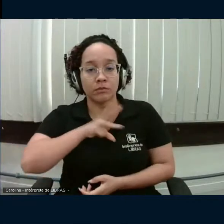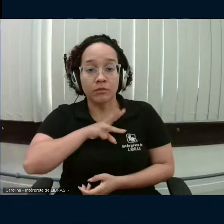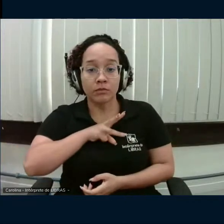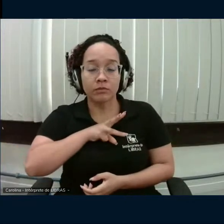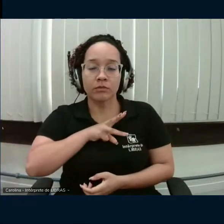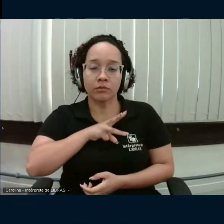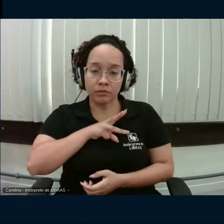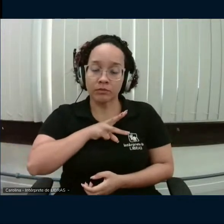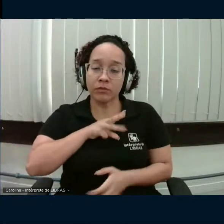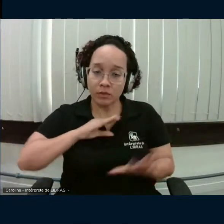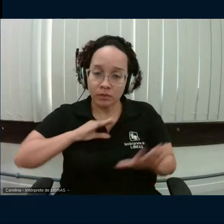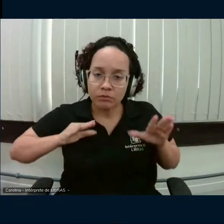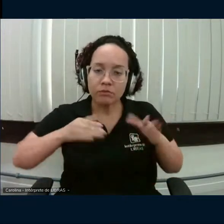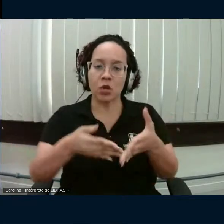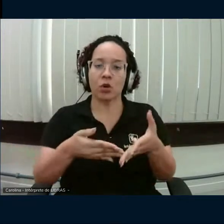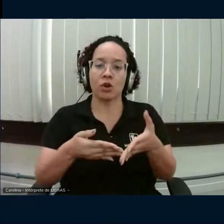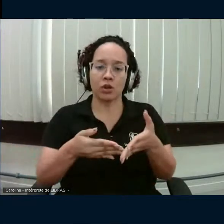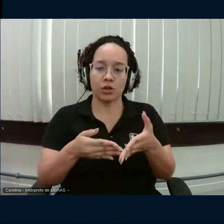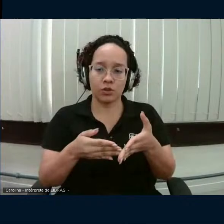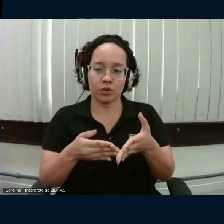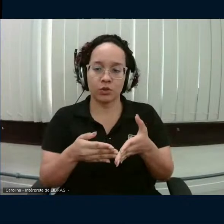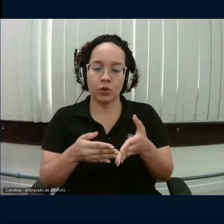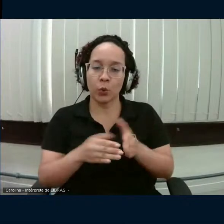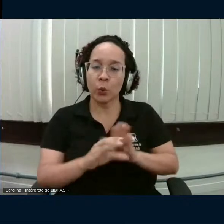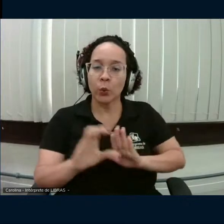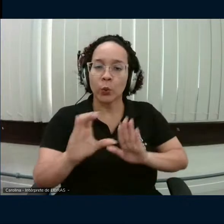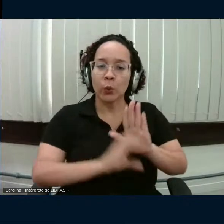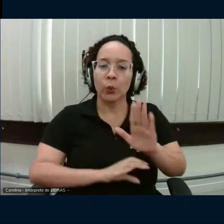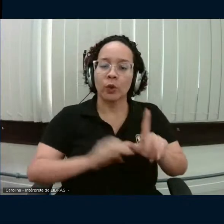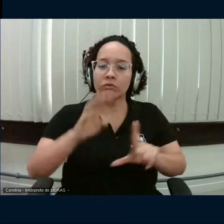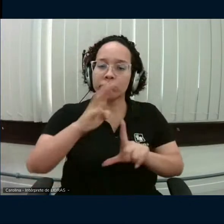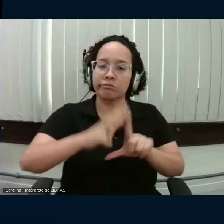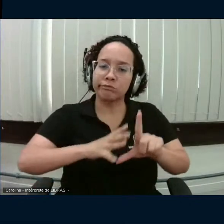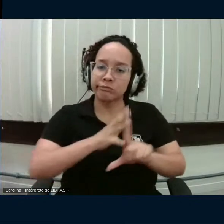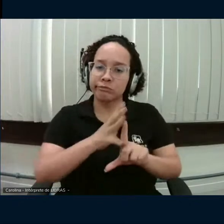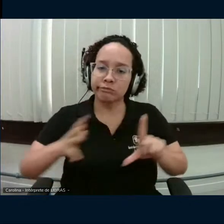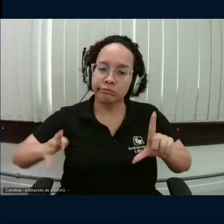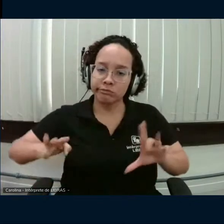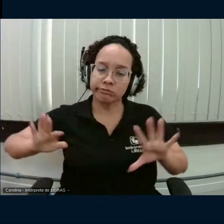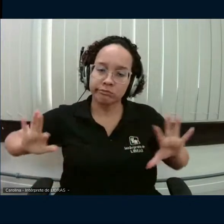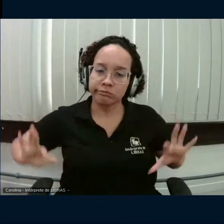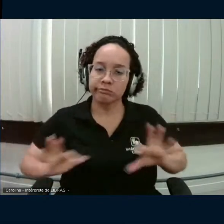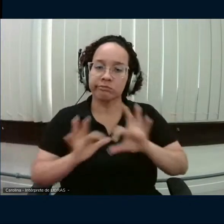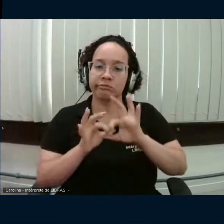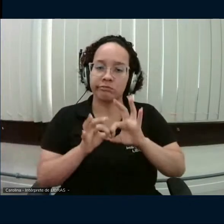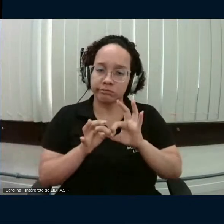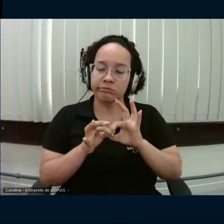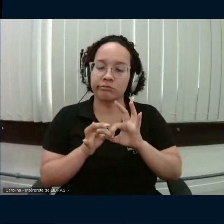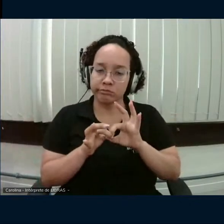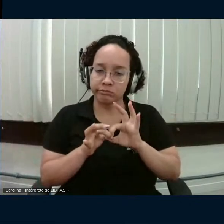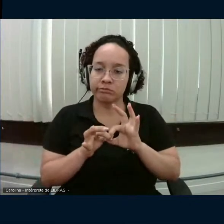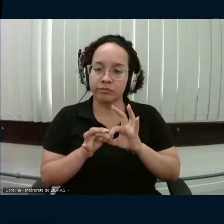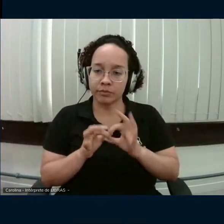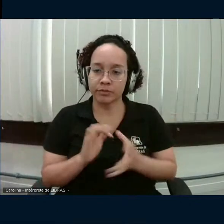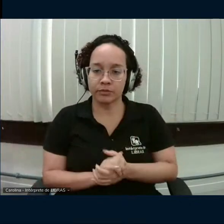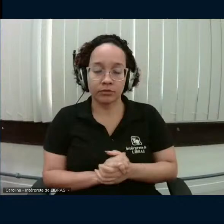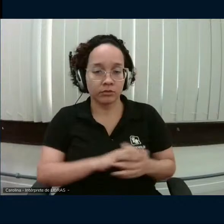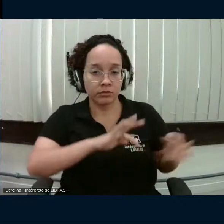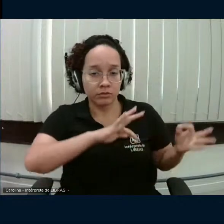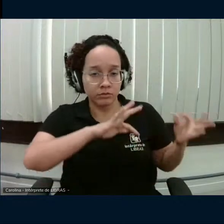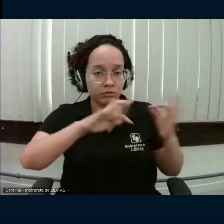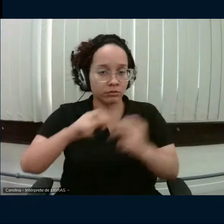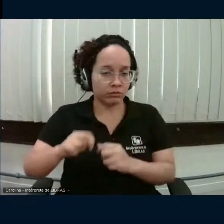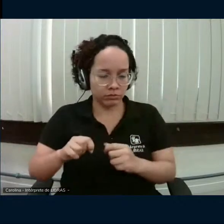ensino médio. Então, pensar um currículo integrado também para o ensino médio não profissionalizante, para todo o ensino